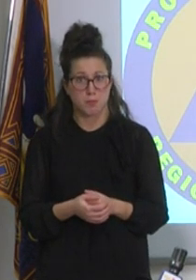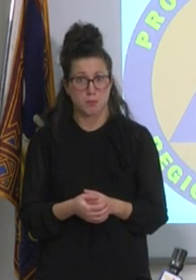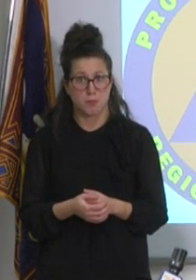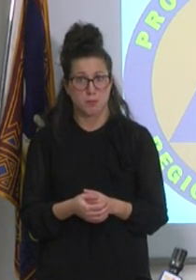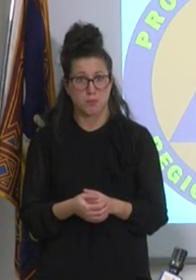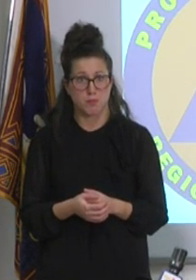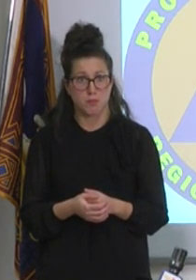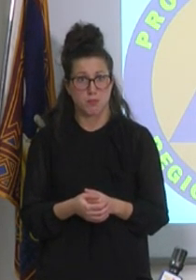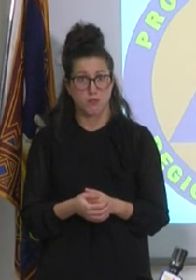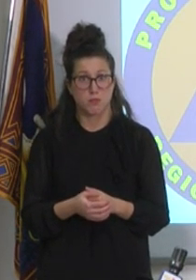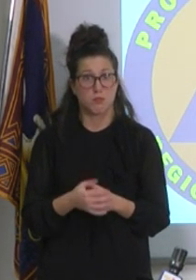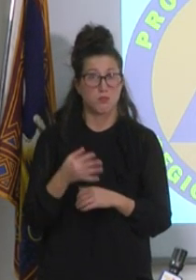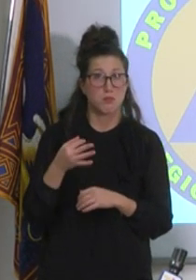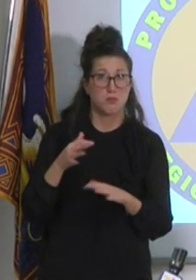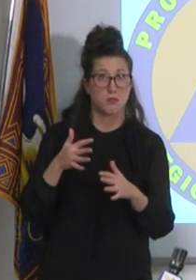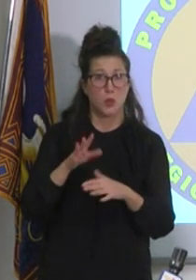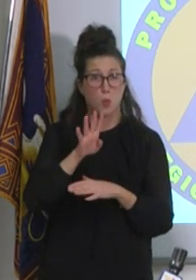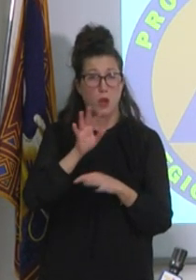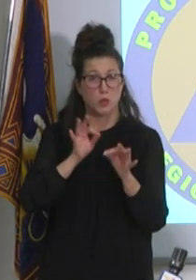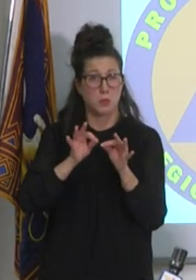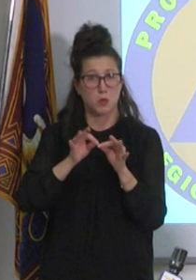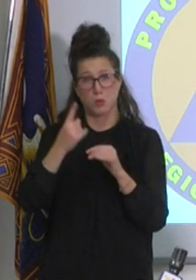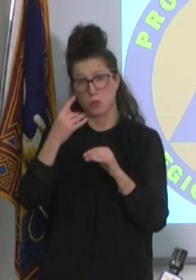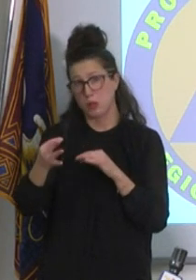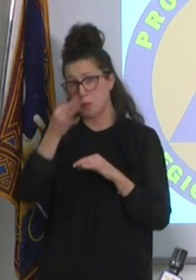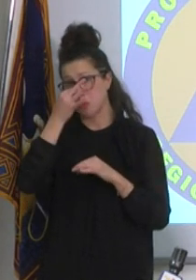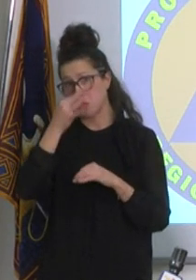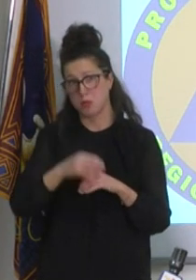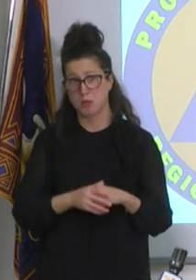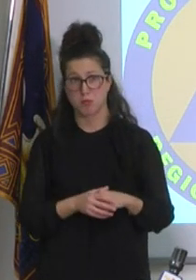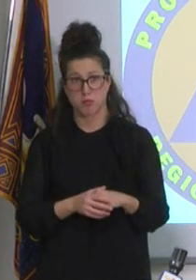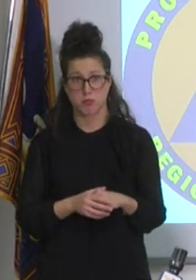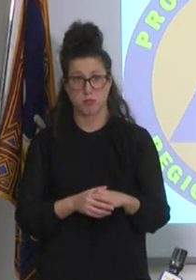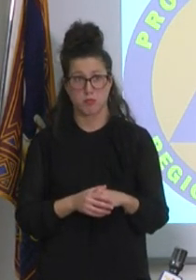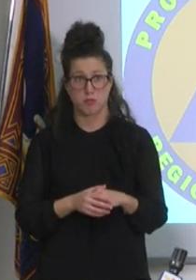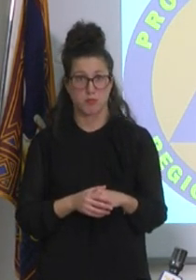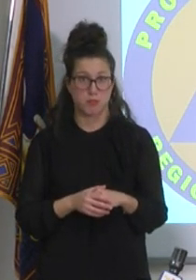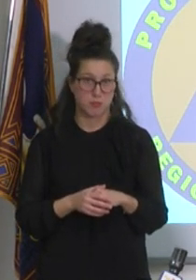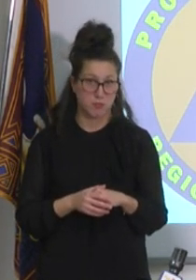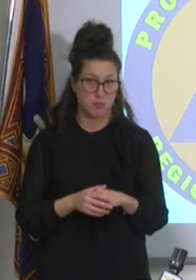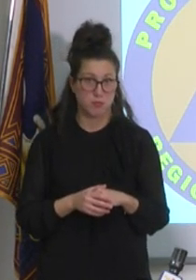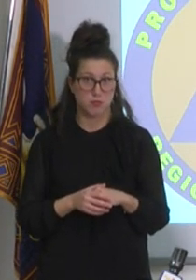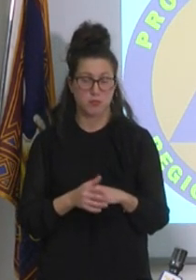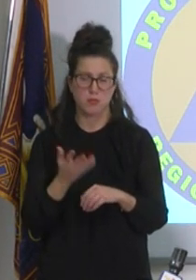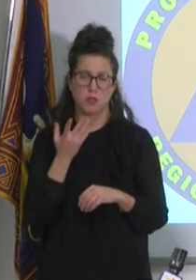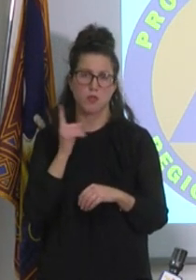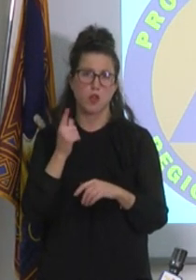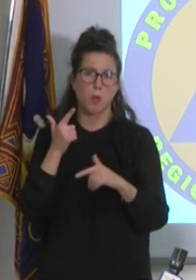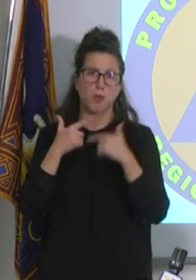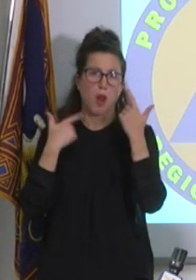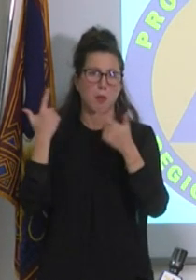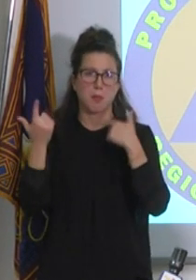mediamente a fare un tampone ci si mette quattro minuti adesso non vorrei aprire una polemica anche su questo